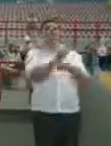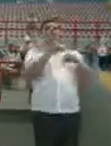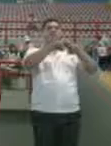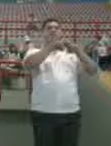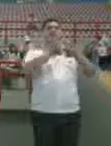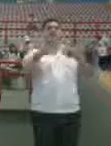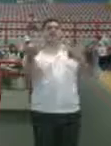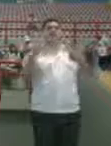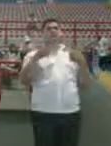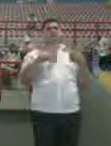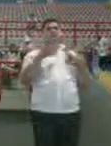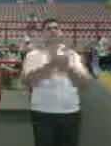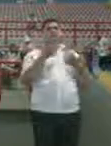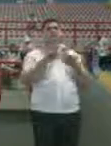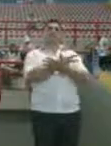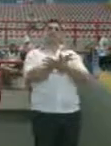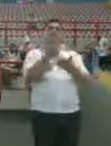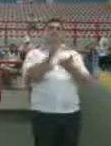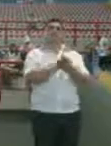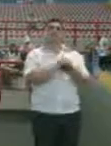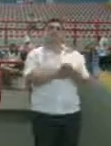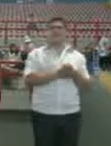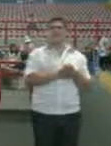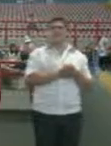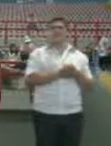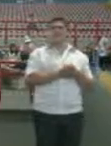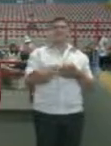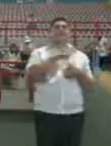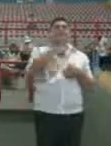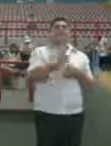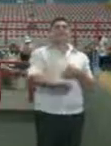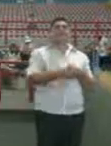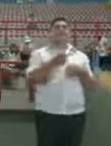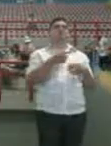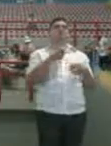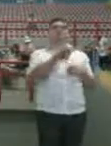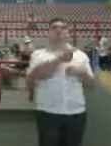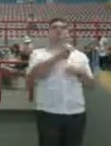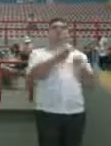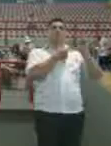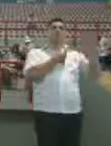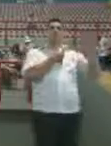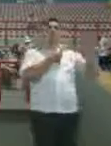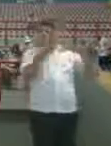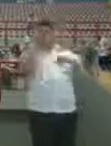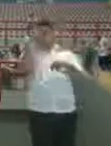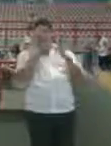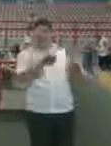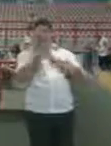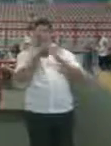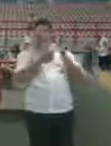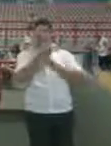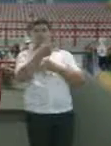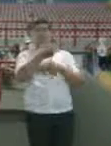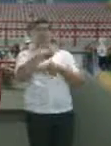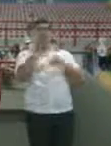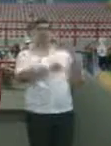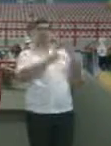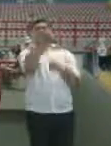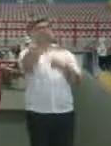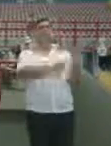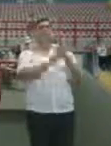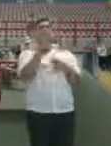foi a indústria têxtil. Aí seria o erro. E a questão seguinte diz assim: para produzir modernamente essas indústrias,